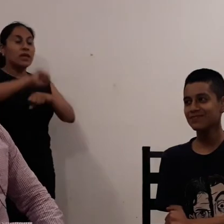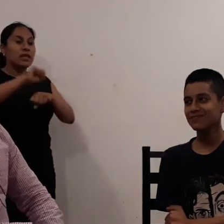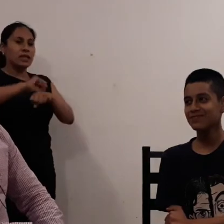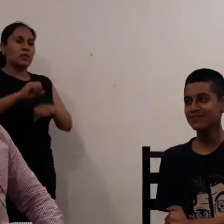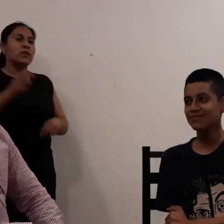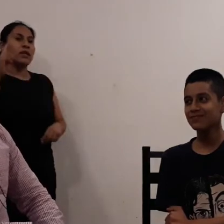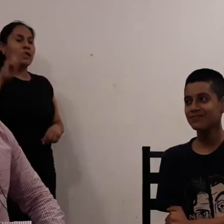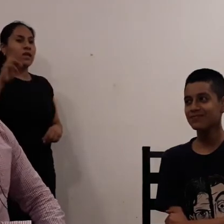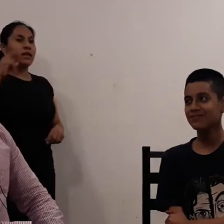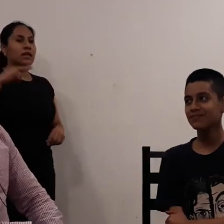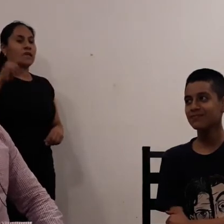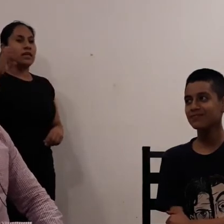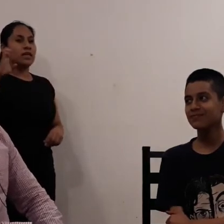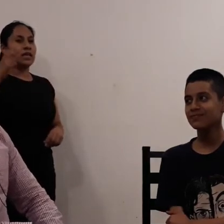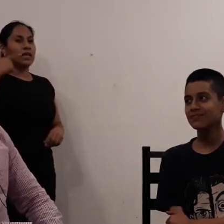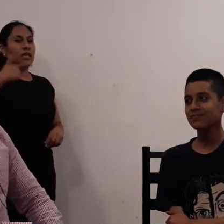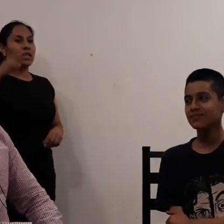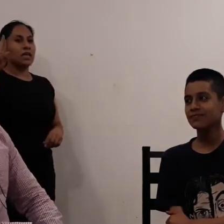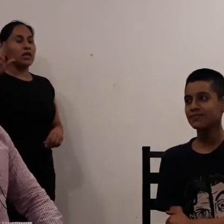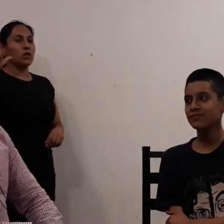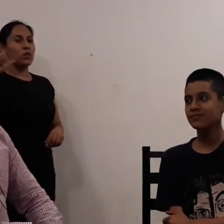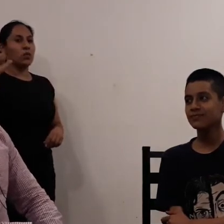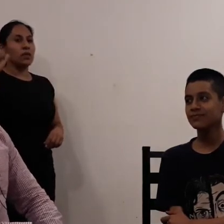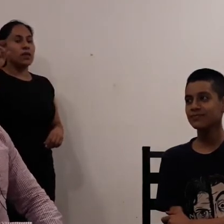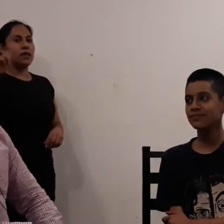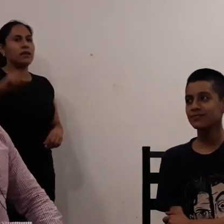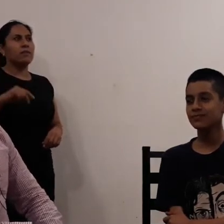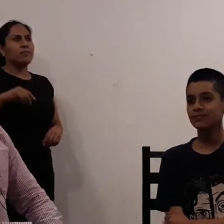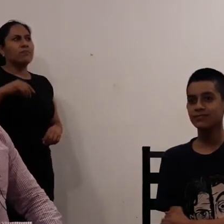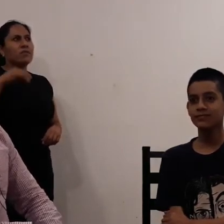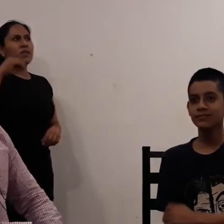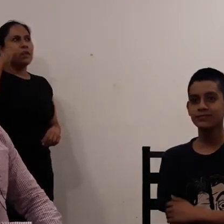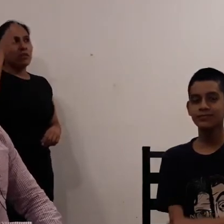regular. Sin embargo, pues tiene un nivel